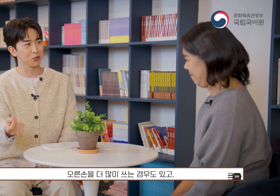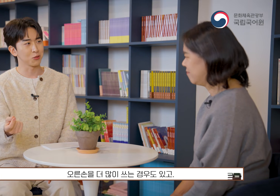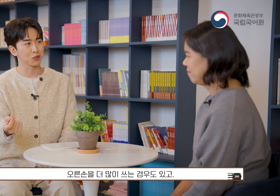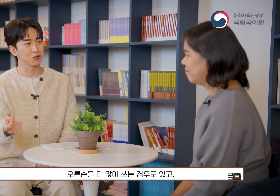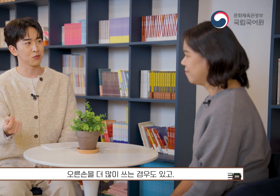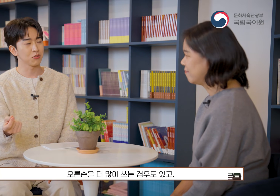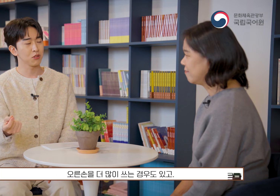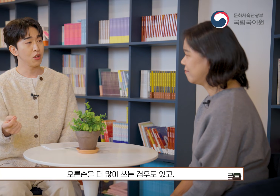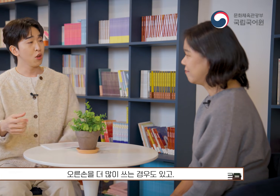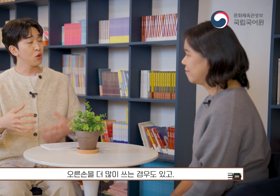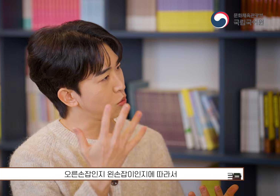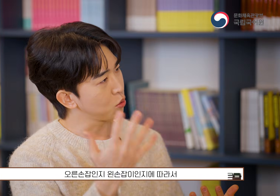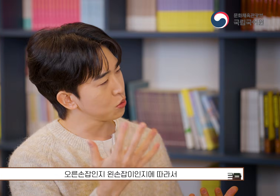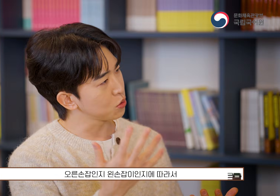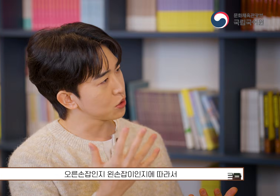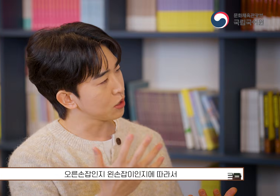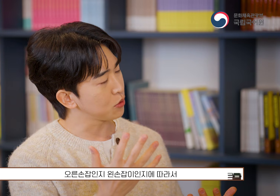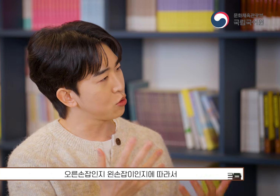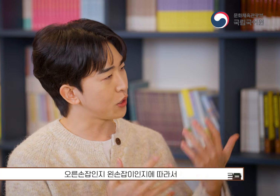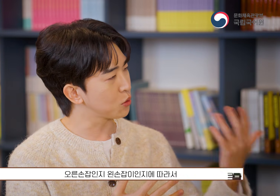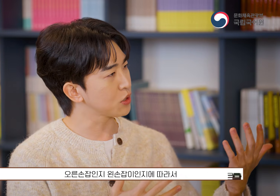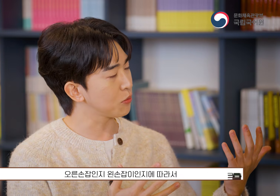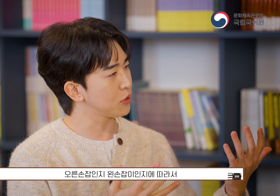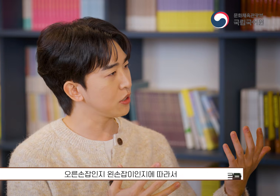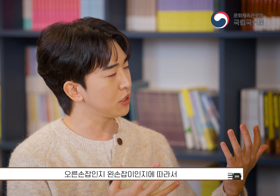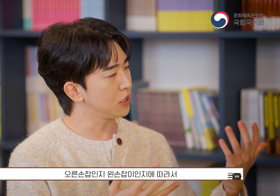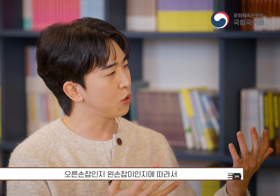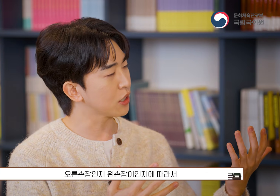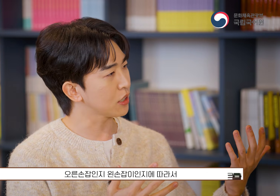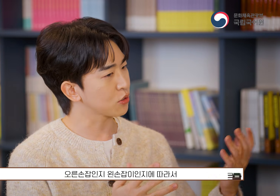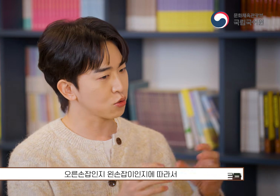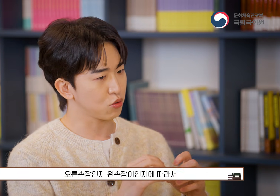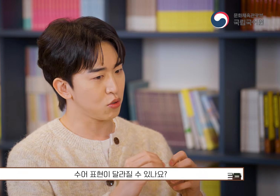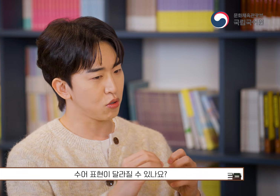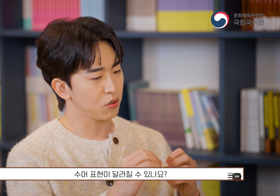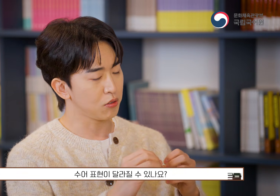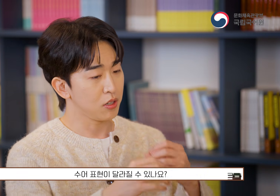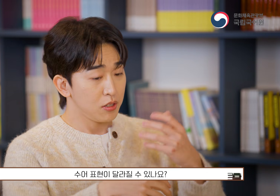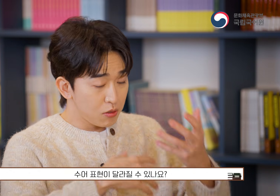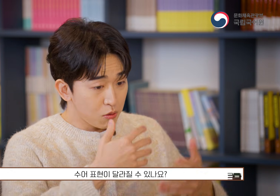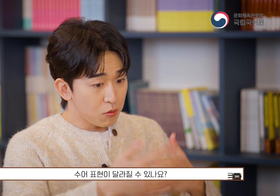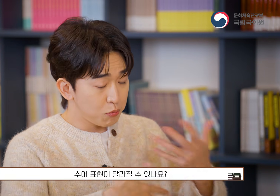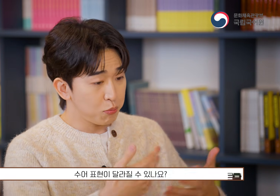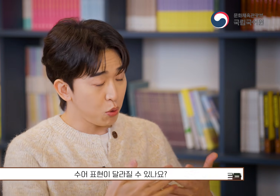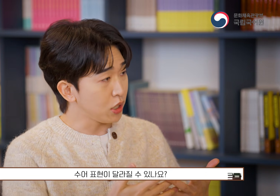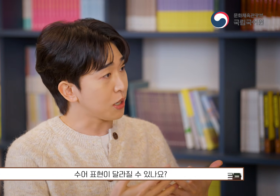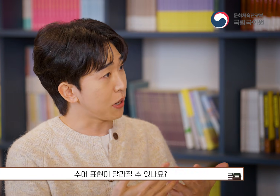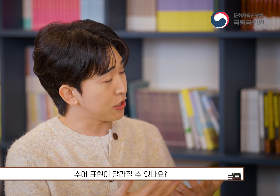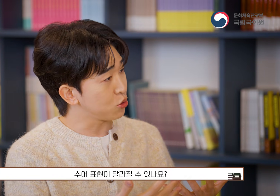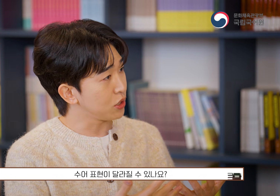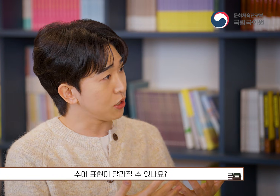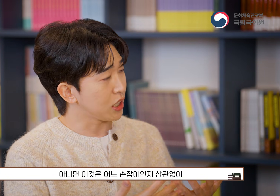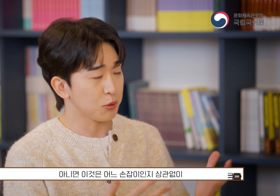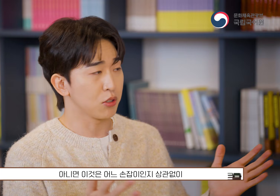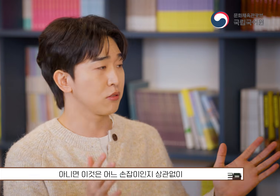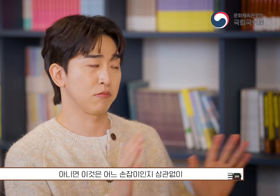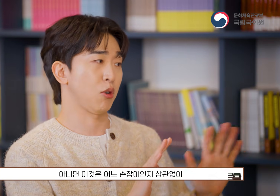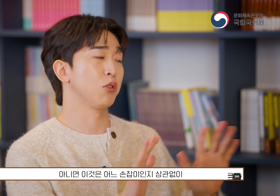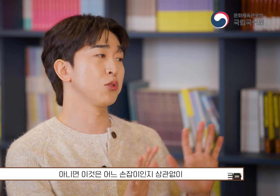경우도 있고 오른손잡이고 왼손잡이인 거에 따라서 수어 표현하니까 바뀔 수 있나요? 아니면 이거는 어느